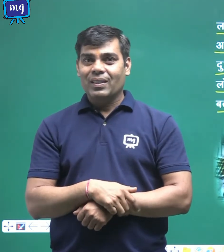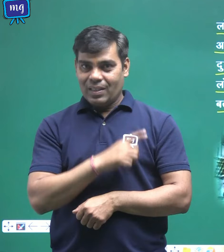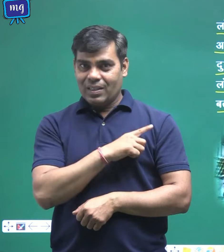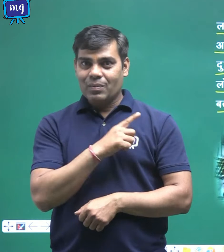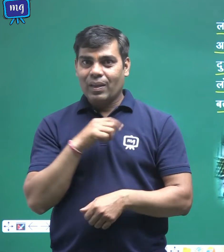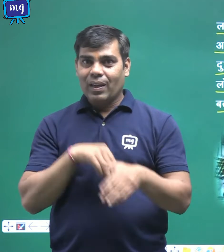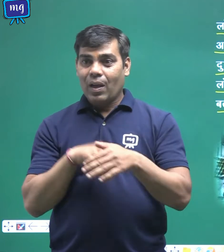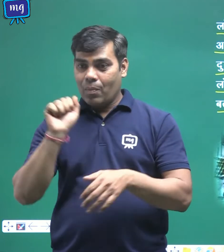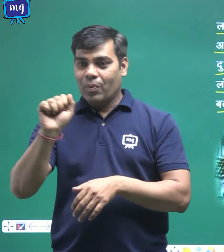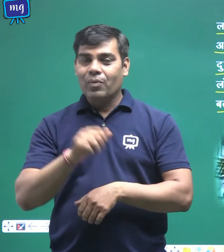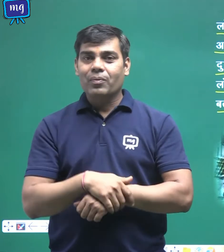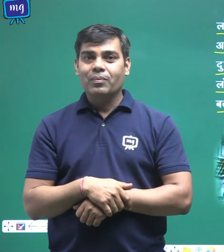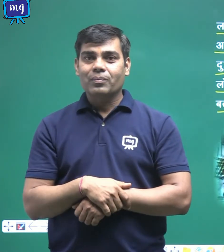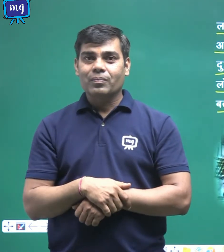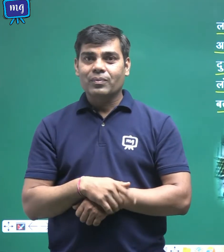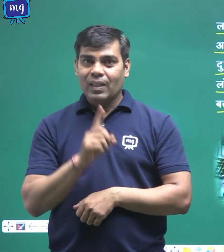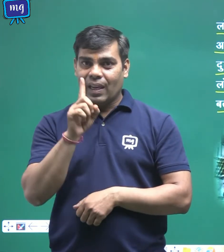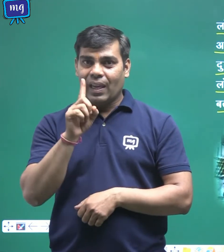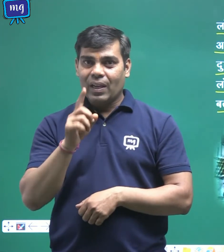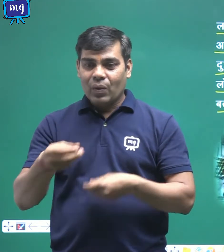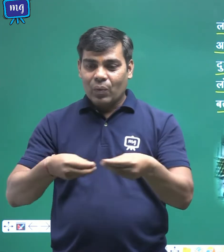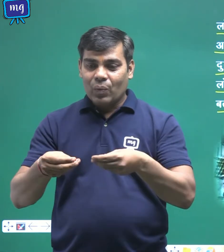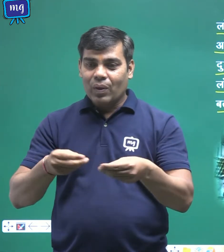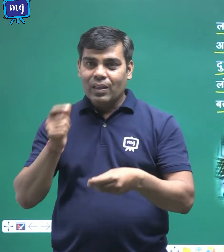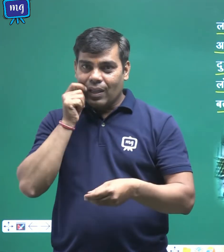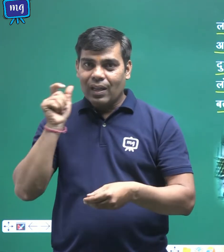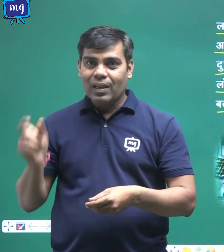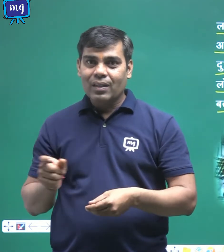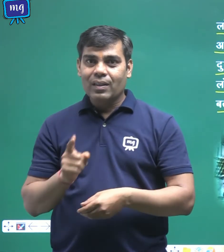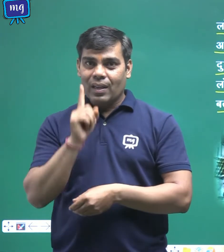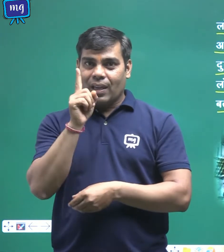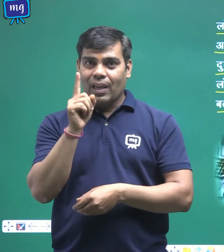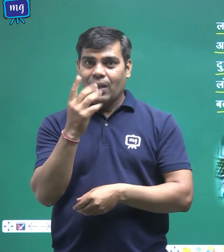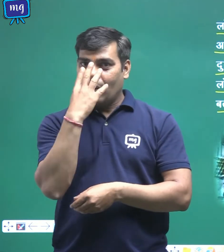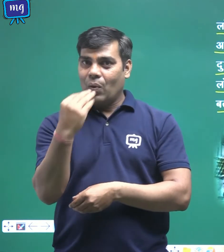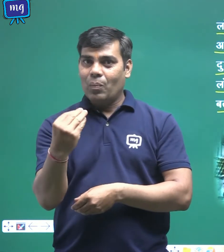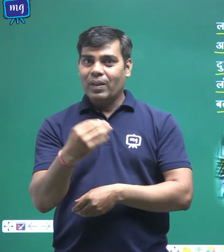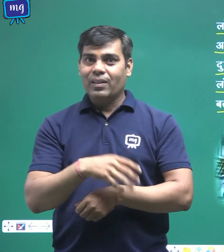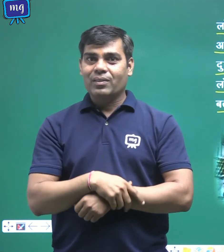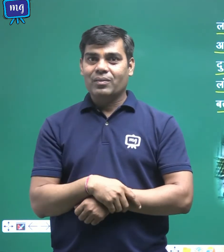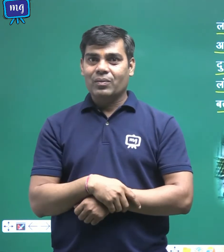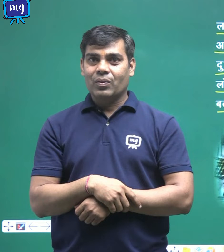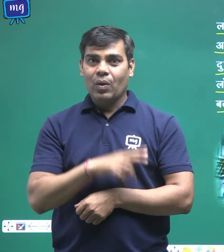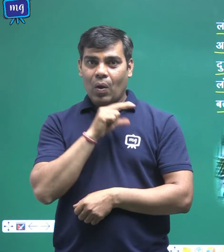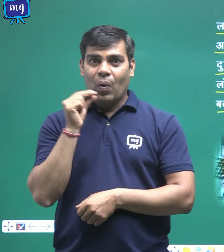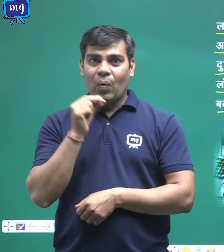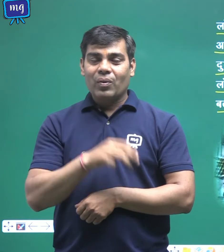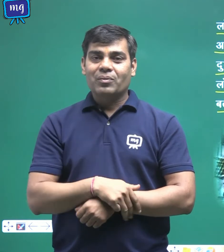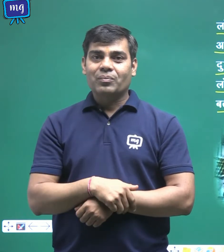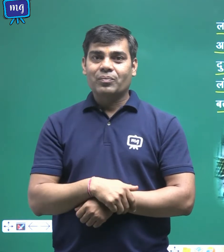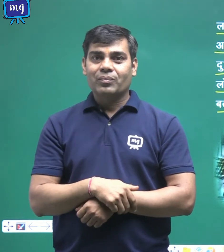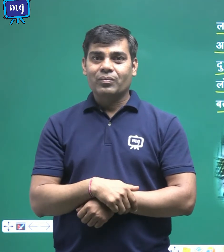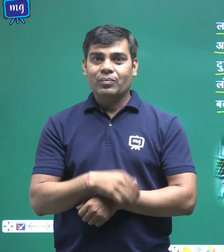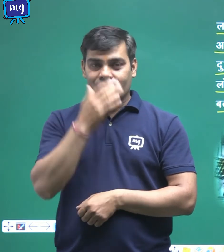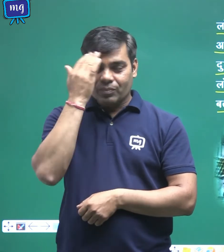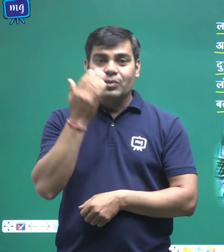आपको एक दुकानदार, एक लोमड़ी और